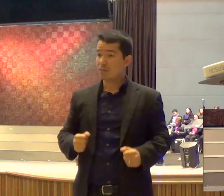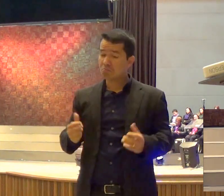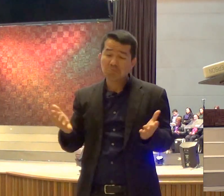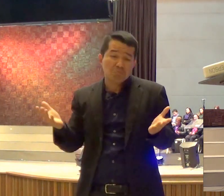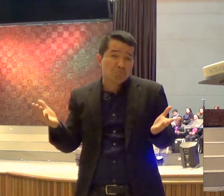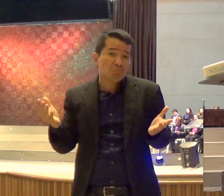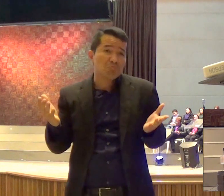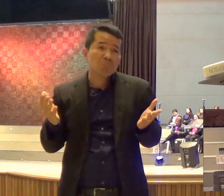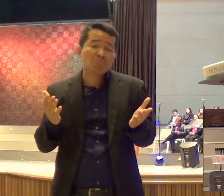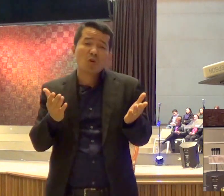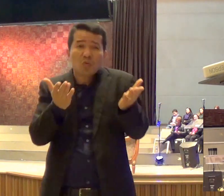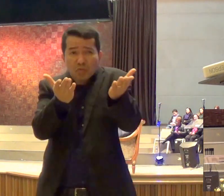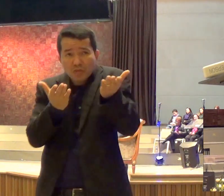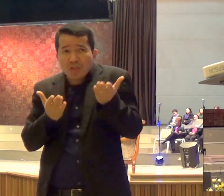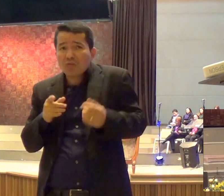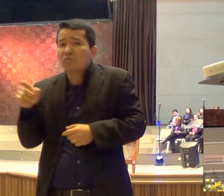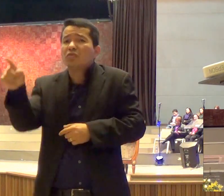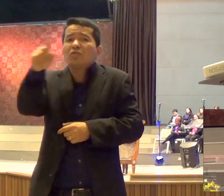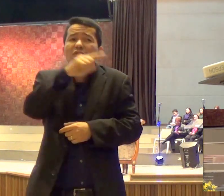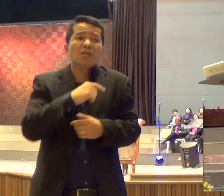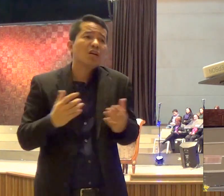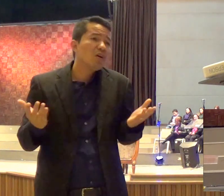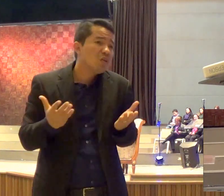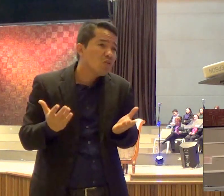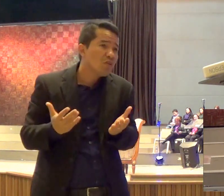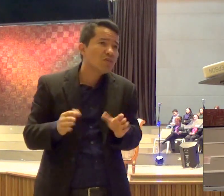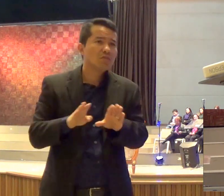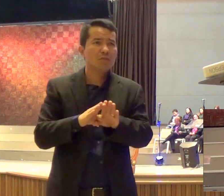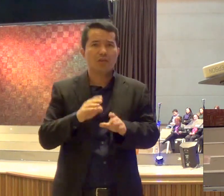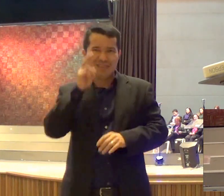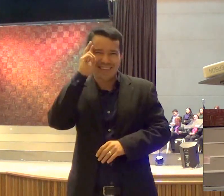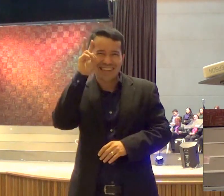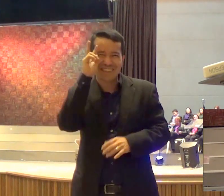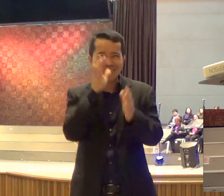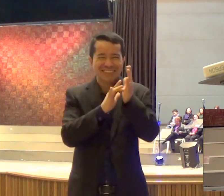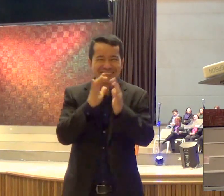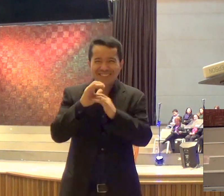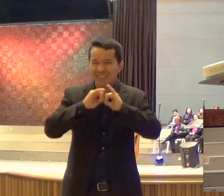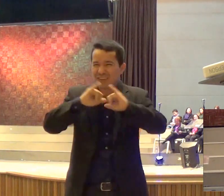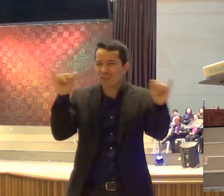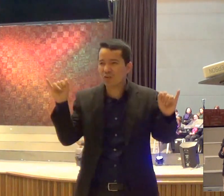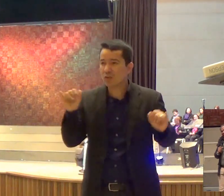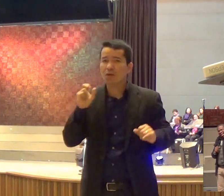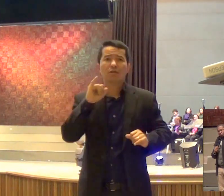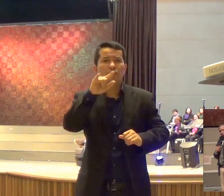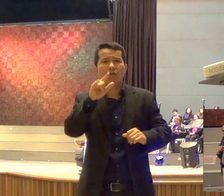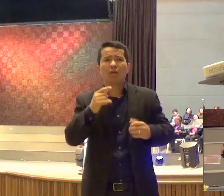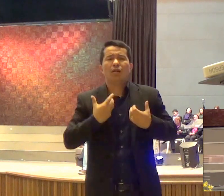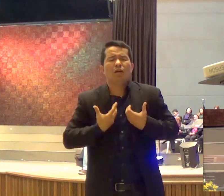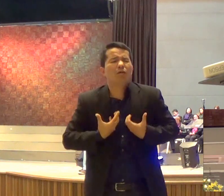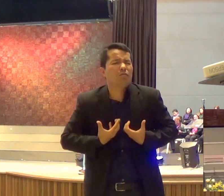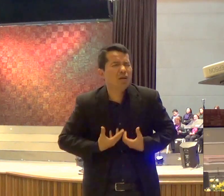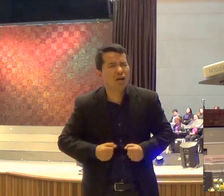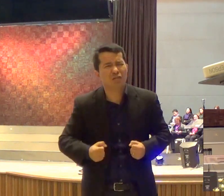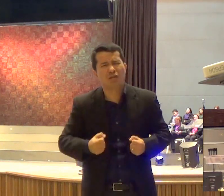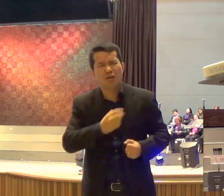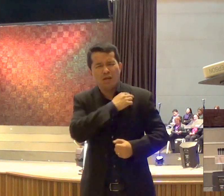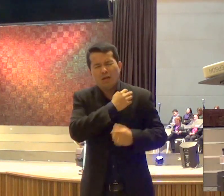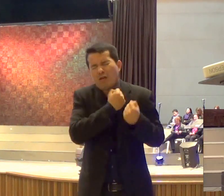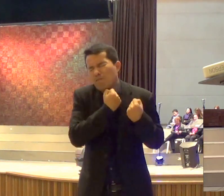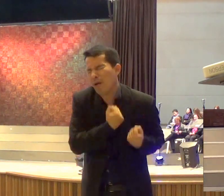a você um convite que não é meu o próprio Cristo eles disse certa vez Vinde a mim todos vós que estais cansados e